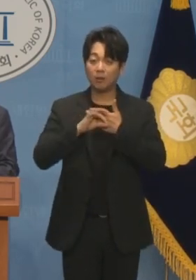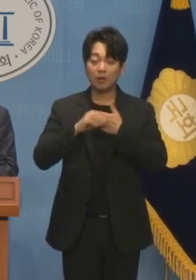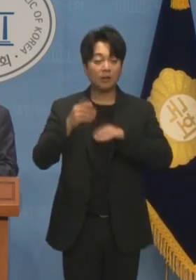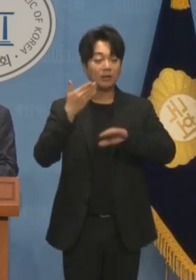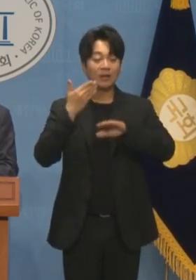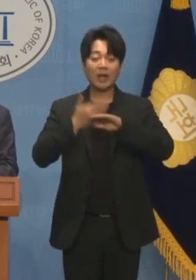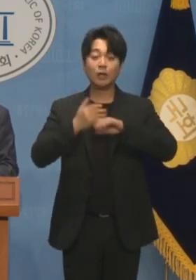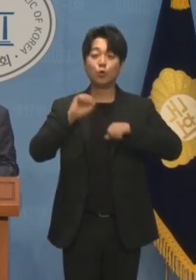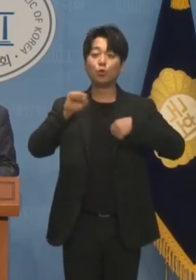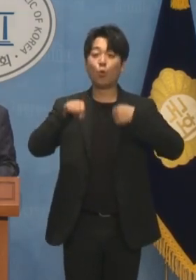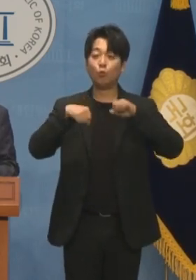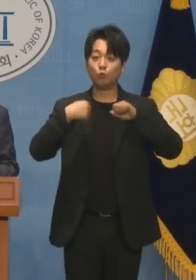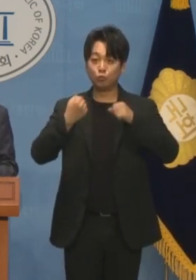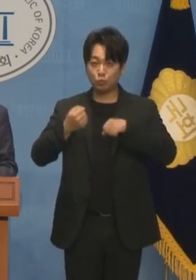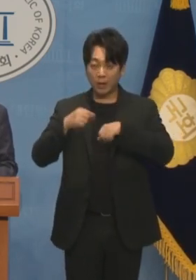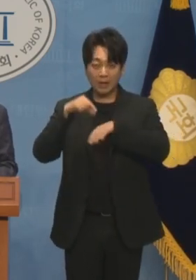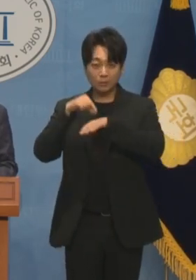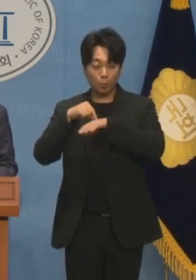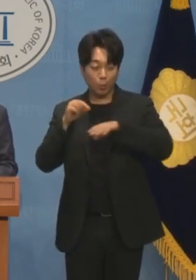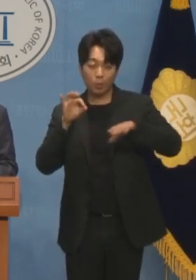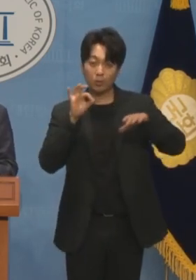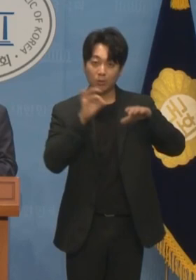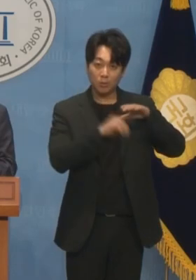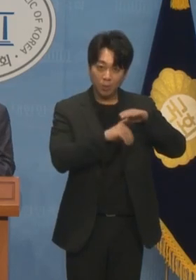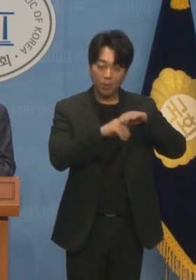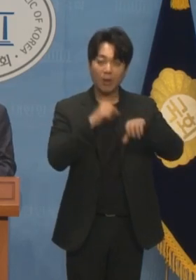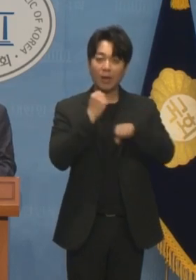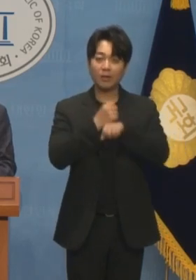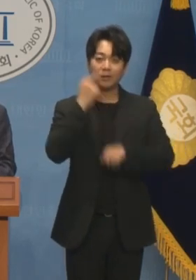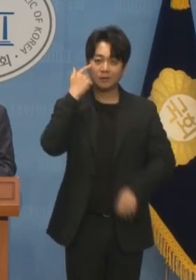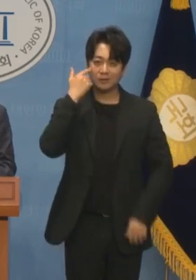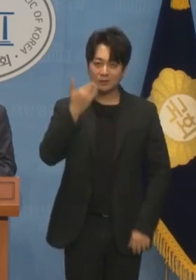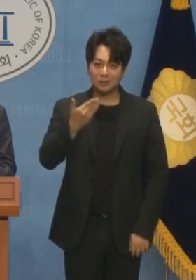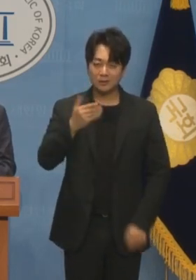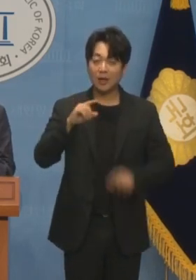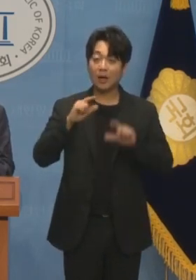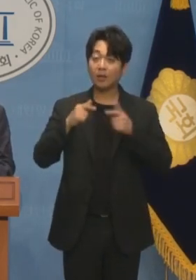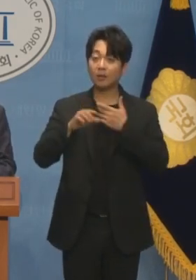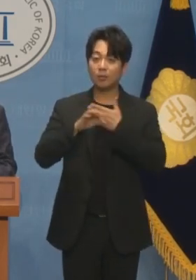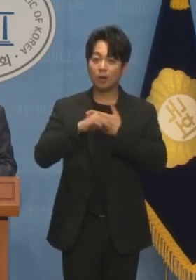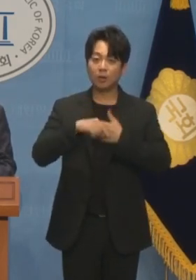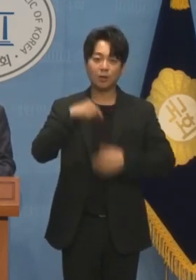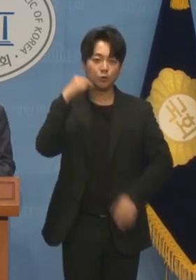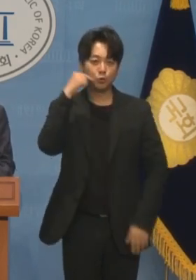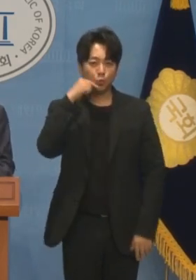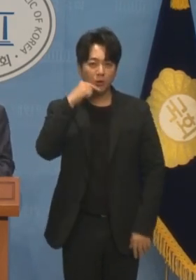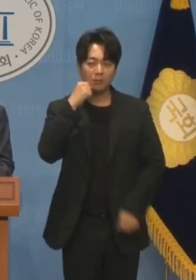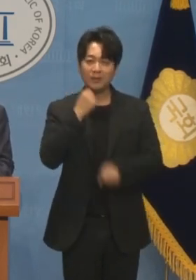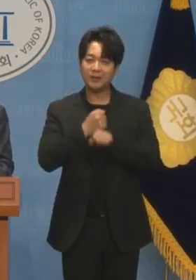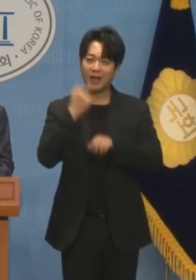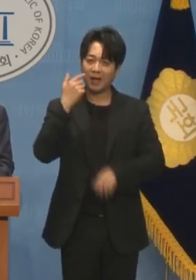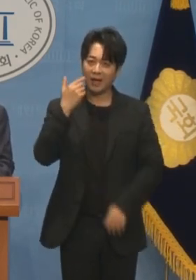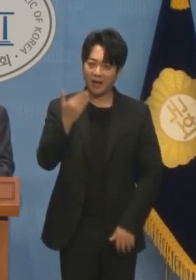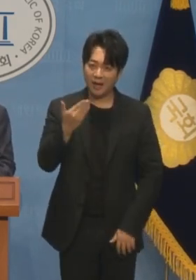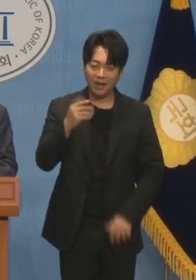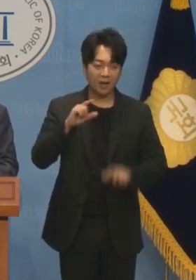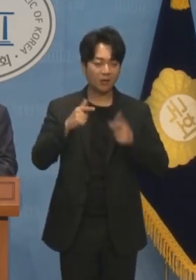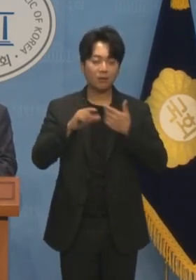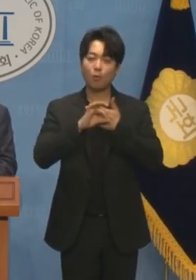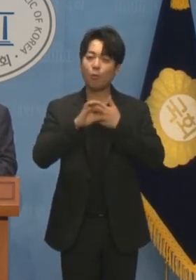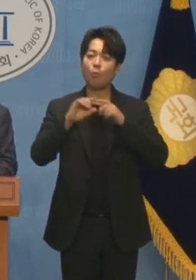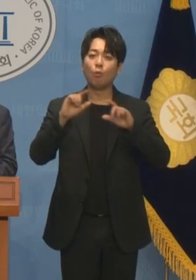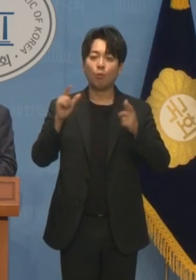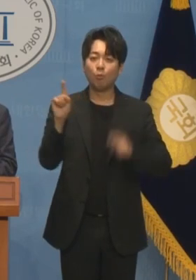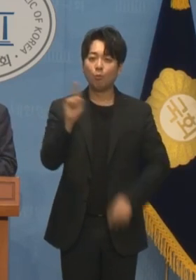넣었는지, 아니면 건전하게 소금이나 그 외 전통적인 방법의 물질을